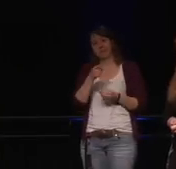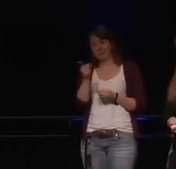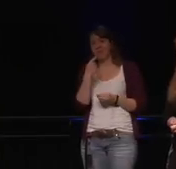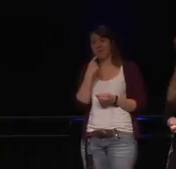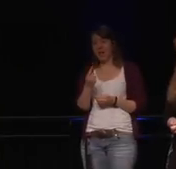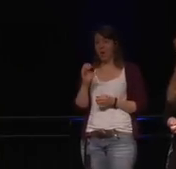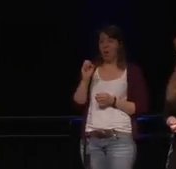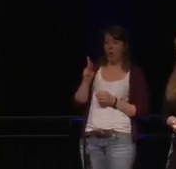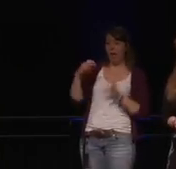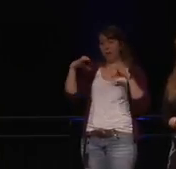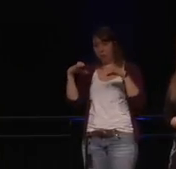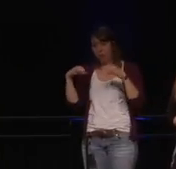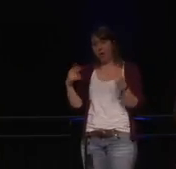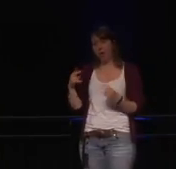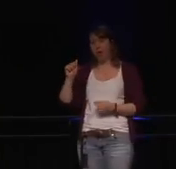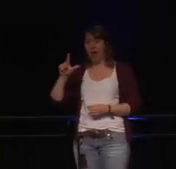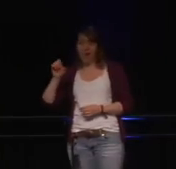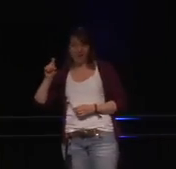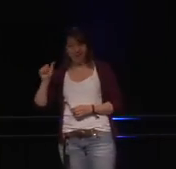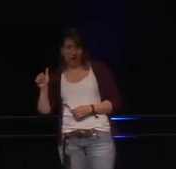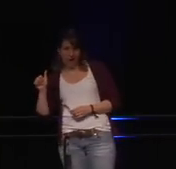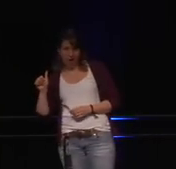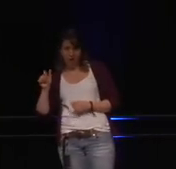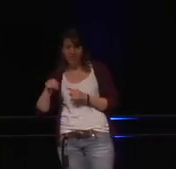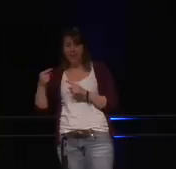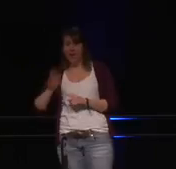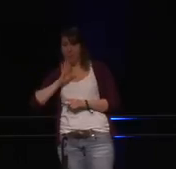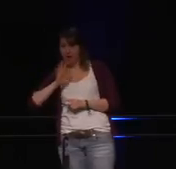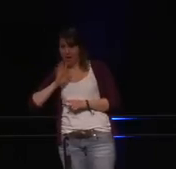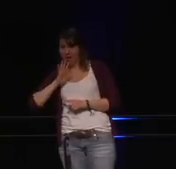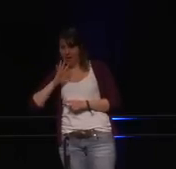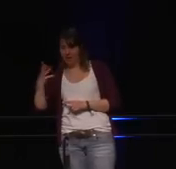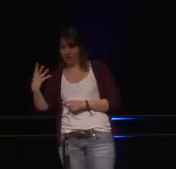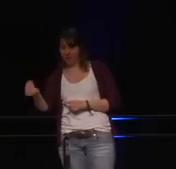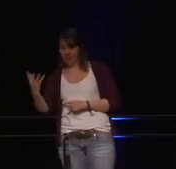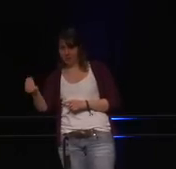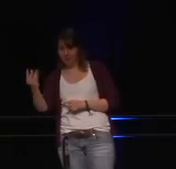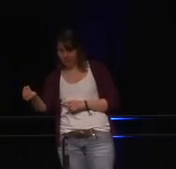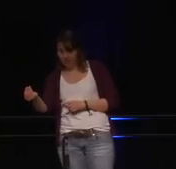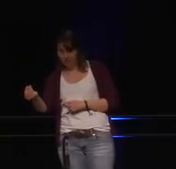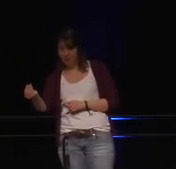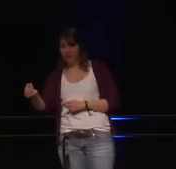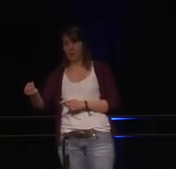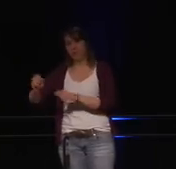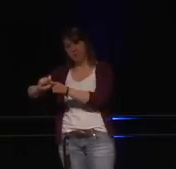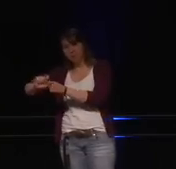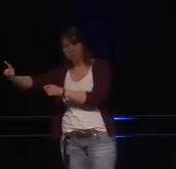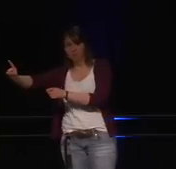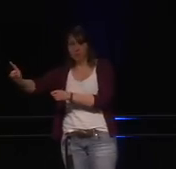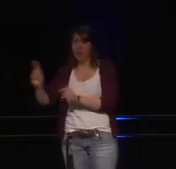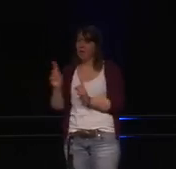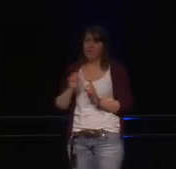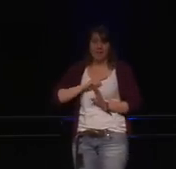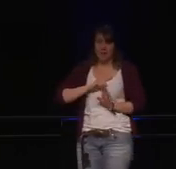mandan los controles hechos por voz a sus servidores y los datos se quedan ahí. Y